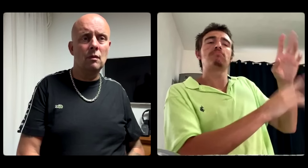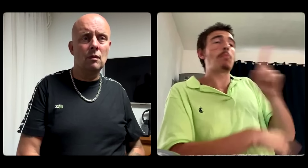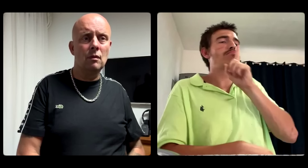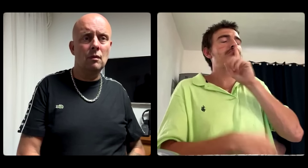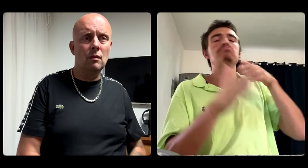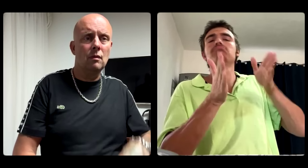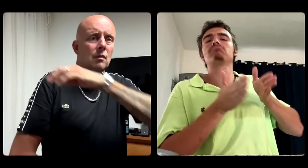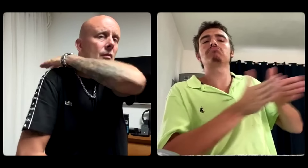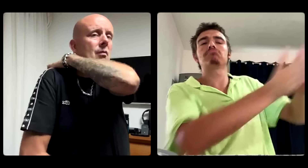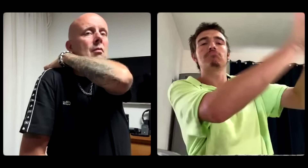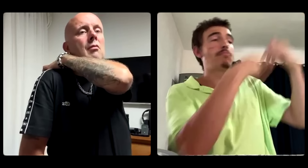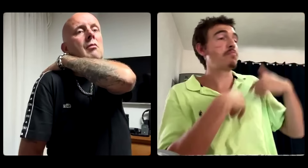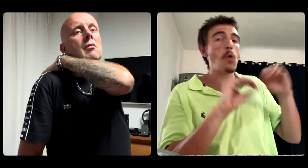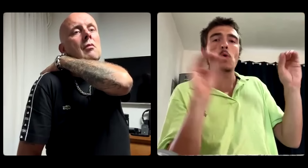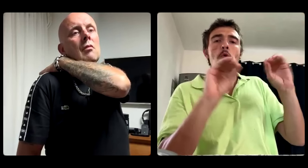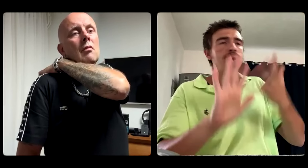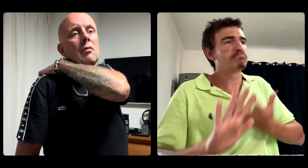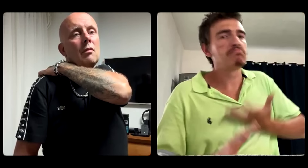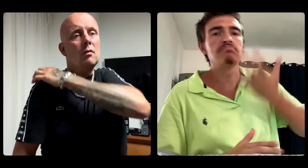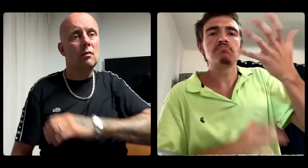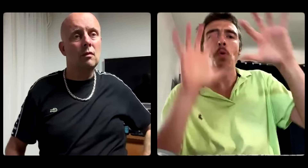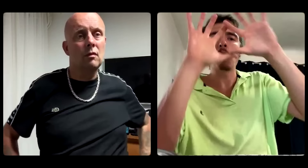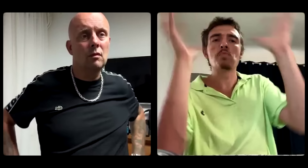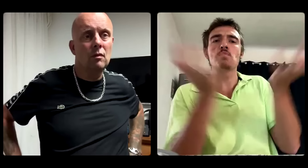Ja. Nee.